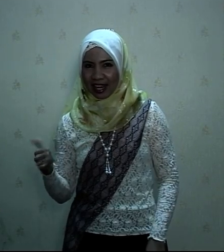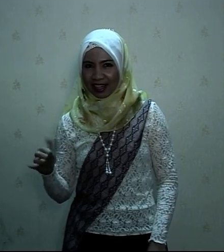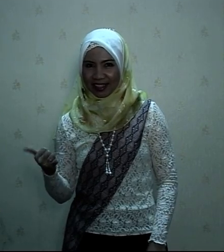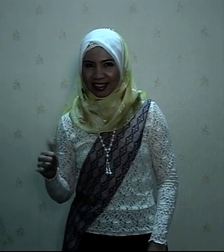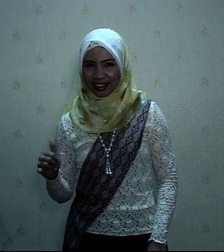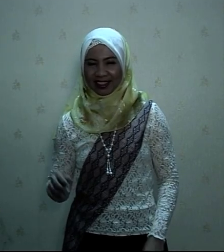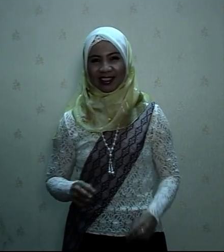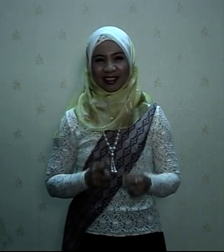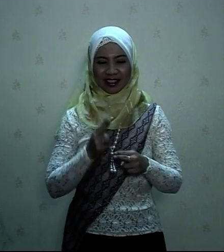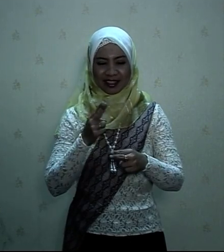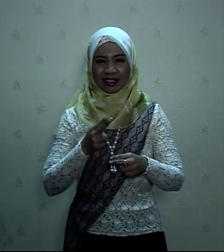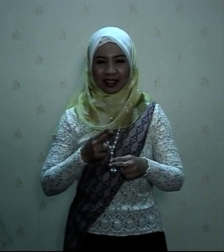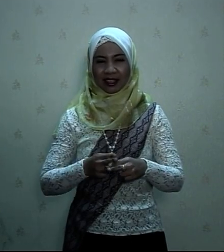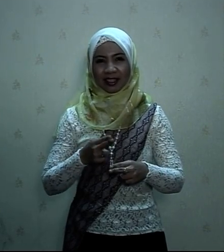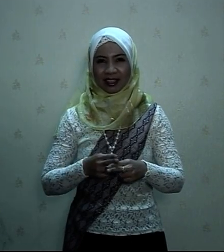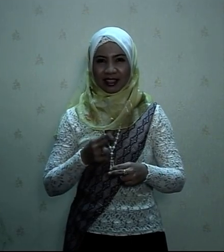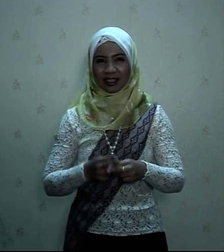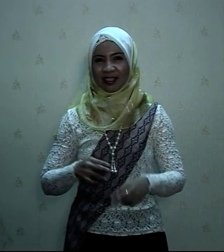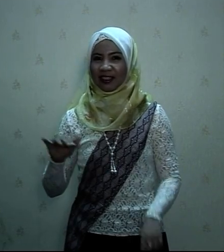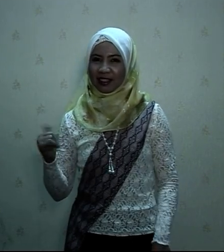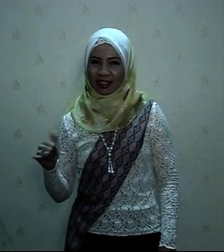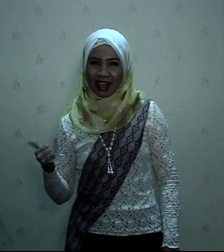นชื่อเล่น